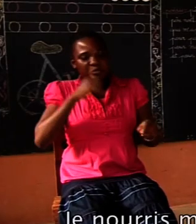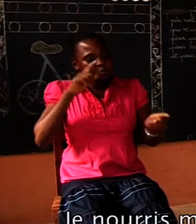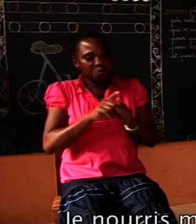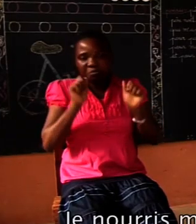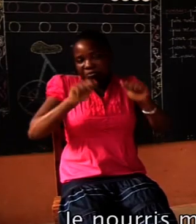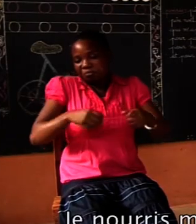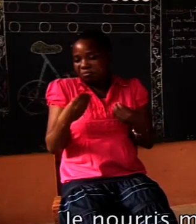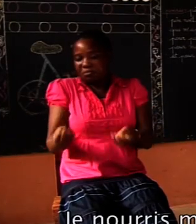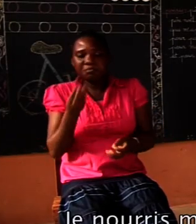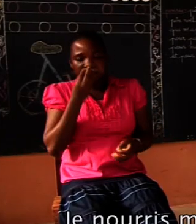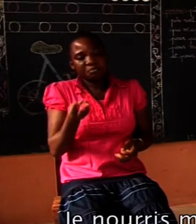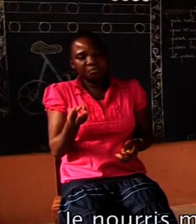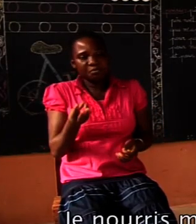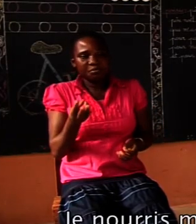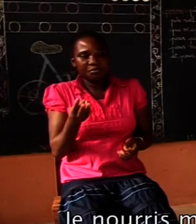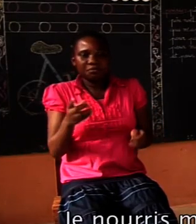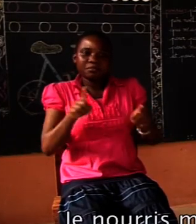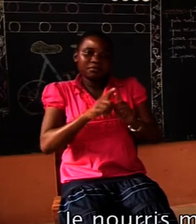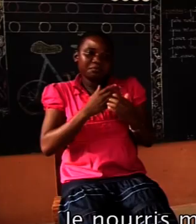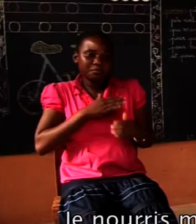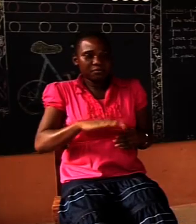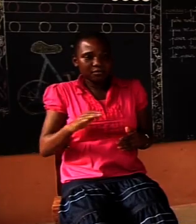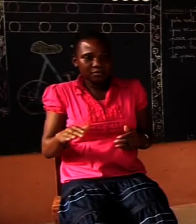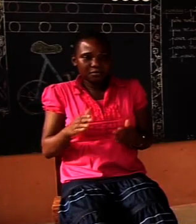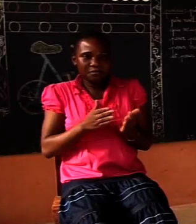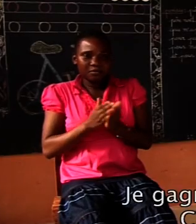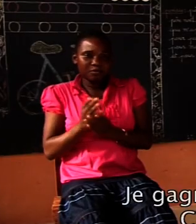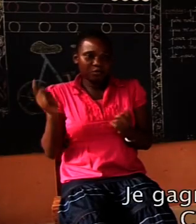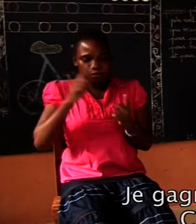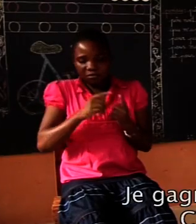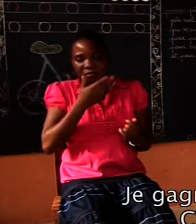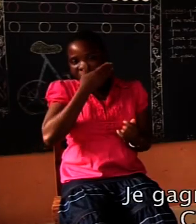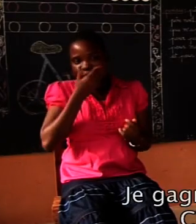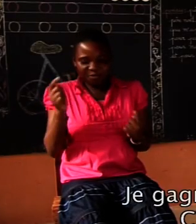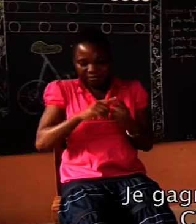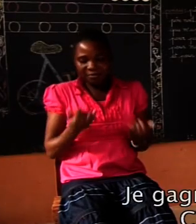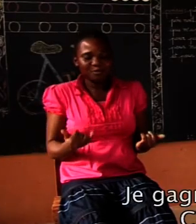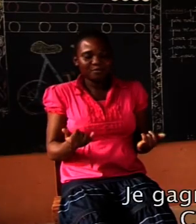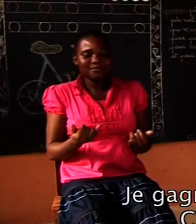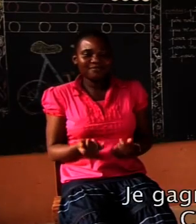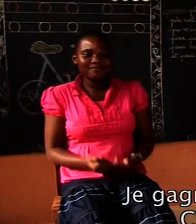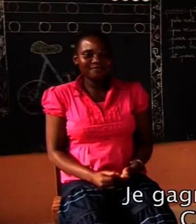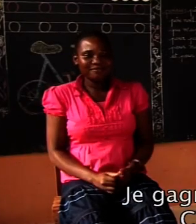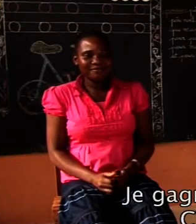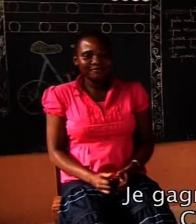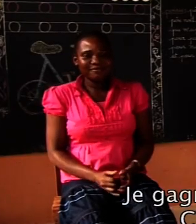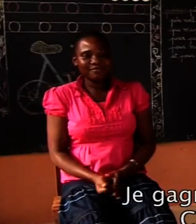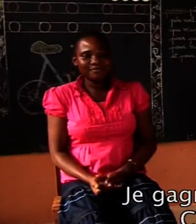avec son frère et ses sœurs. Elle leur donne aussi à manger. Elle gagne aussi de l'argent. Jusqu'à aujourd'hui, c'est